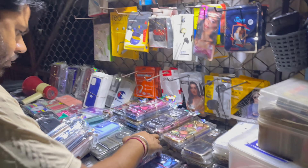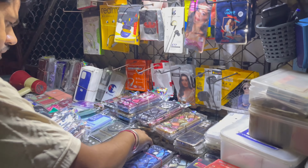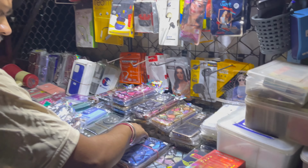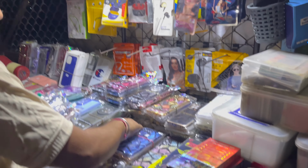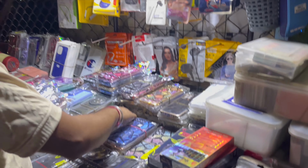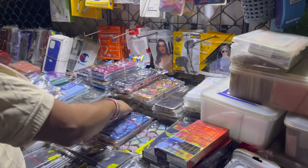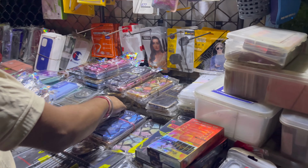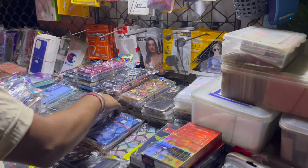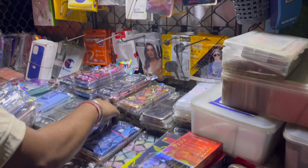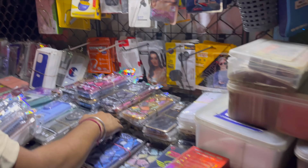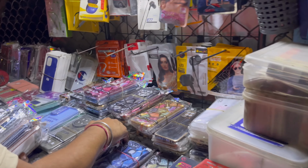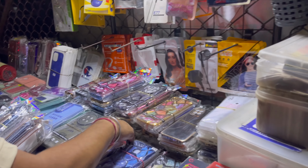डैम्पर लगाओ भैया इस पे।